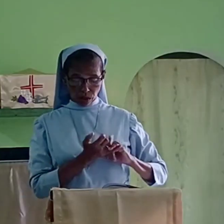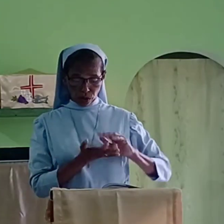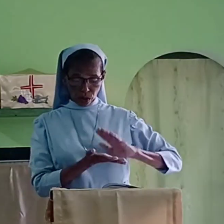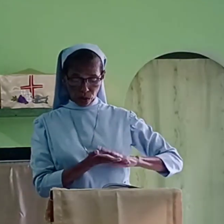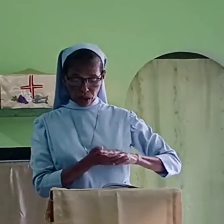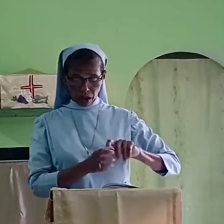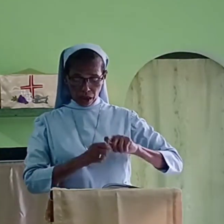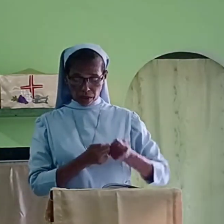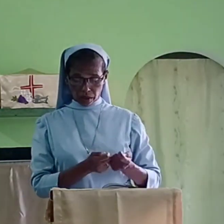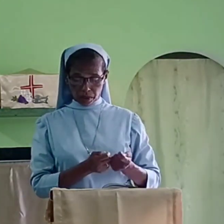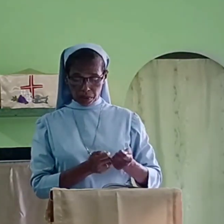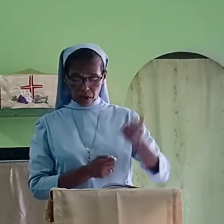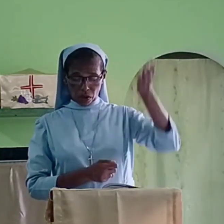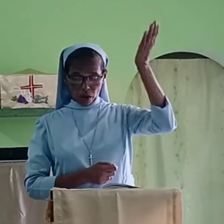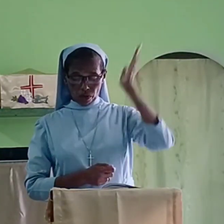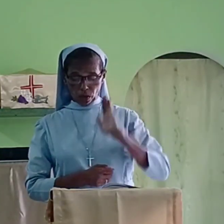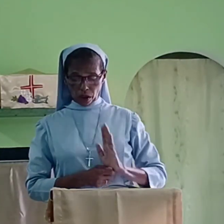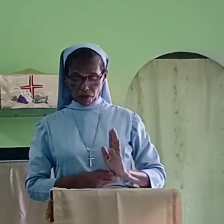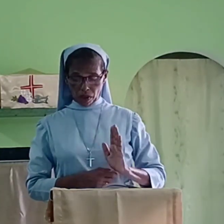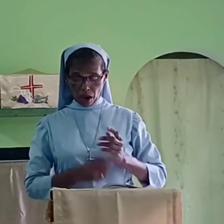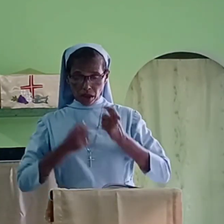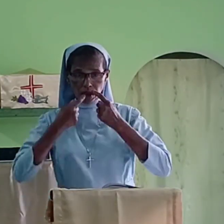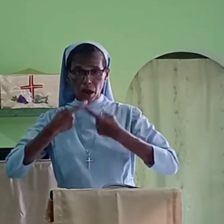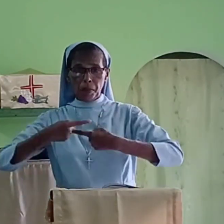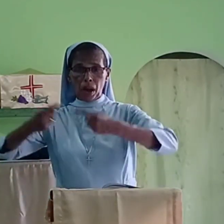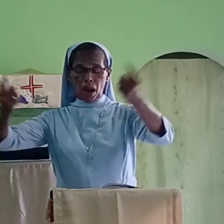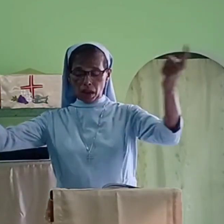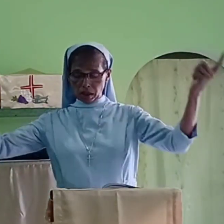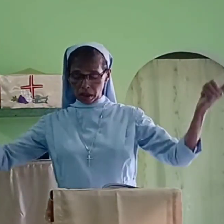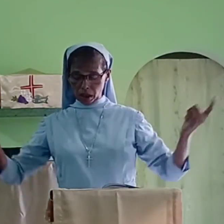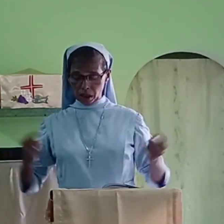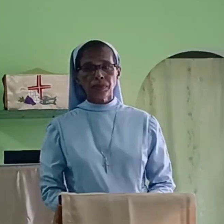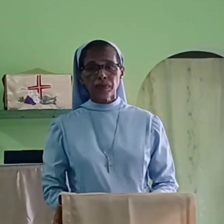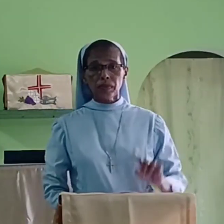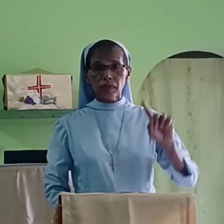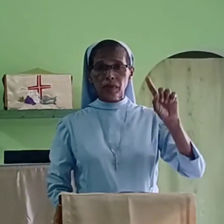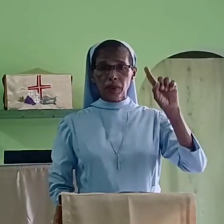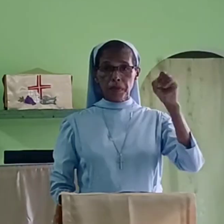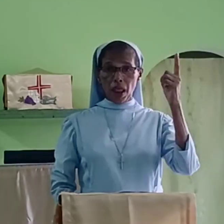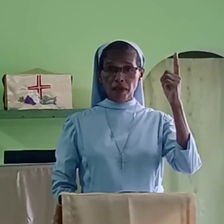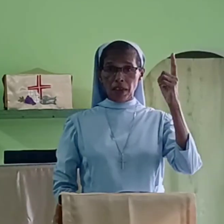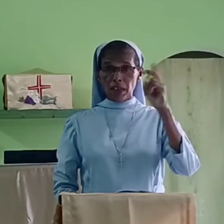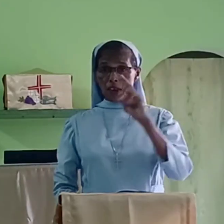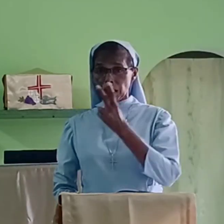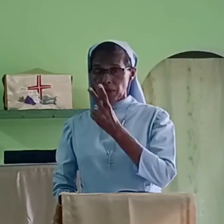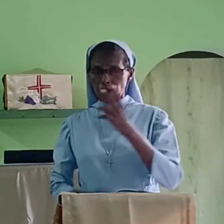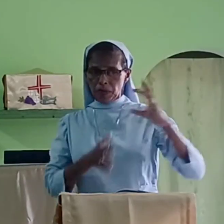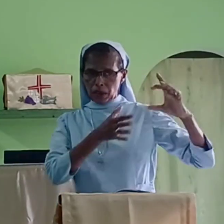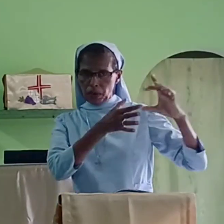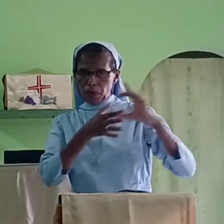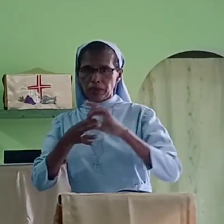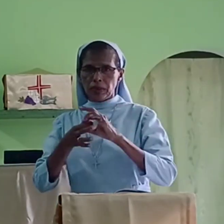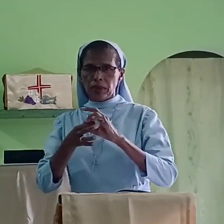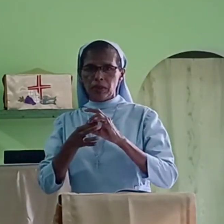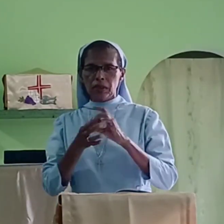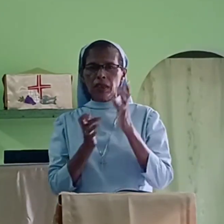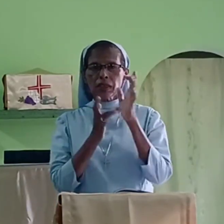හැටිද පැවසූහ. පළමුවන දේව ප්‍රකාශනය සහ ශුද්ධ සුවිශේෂ ප්‍රකාශනය තුළින්